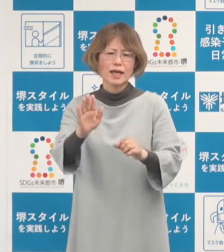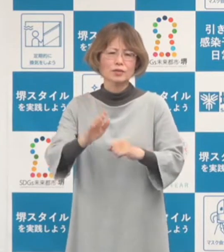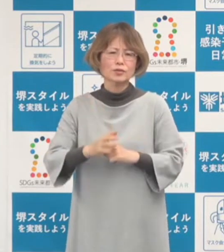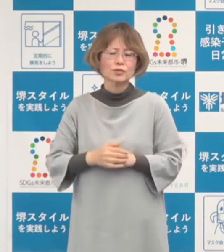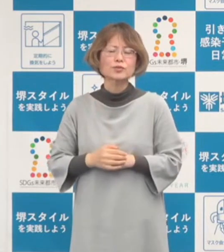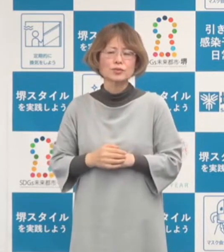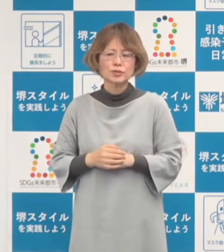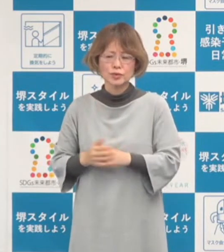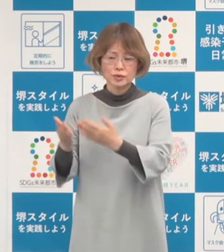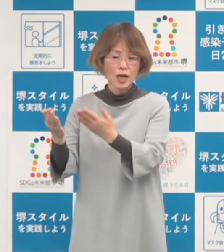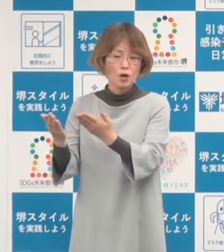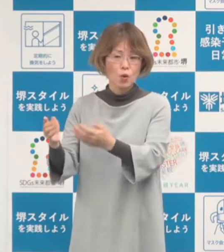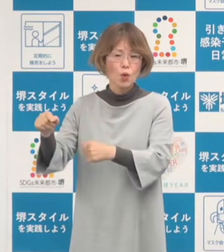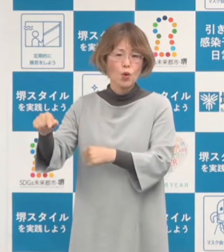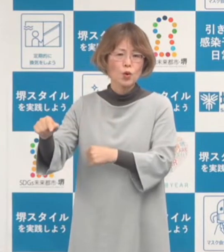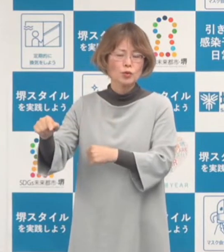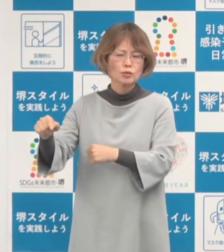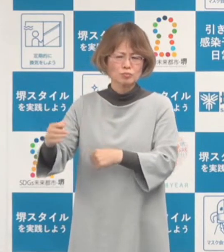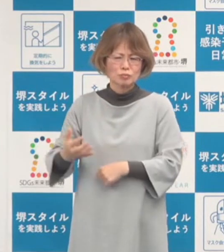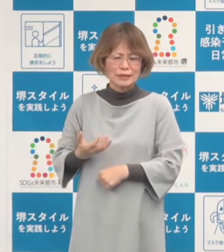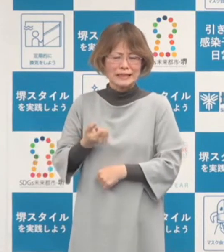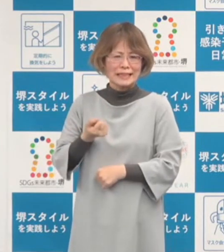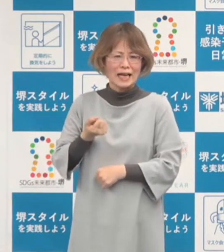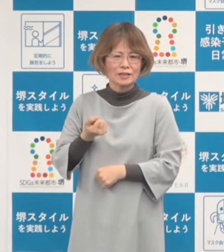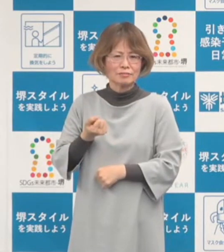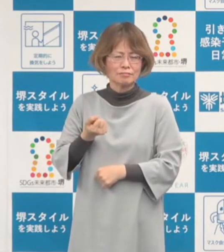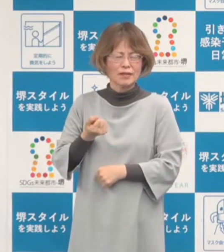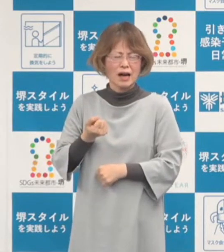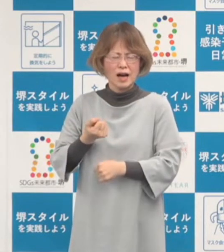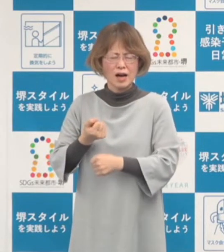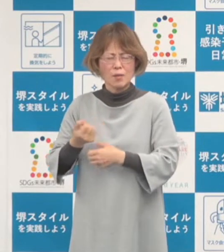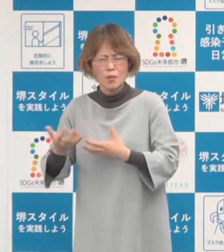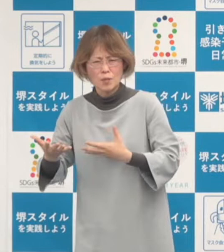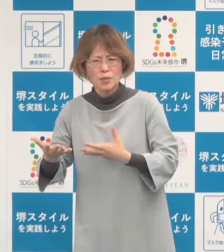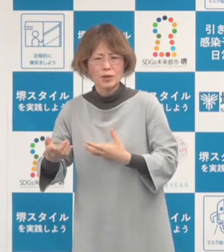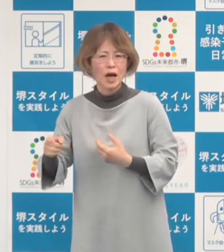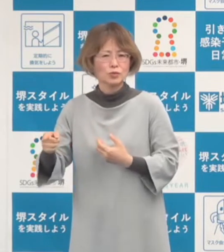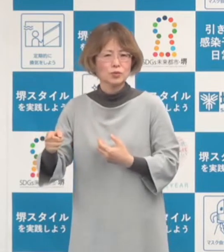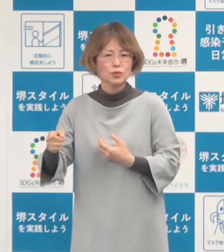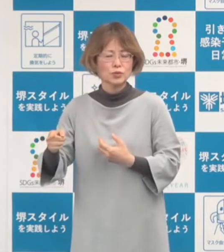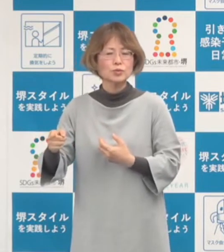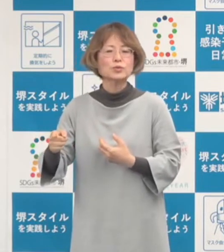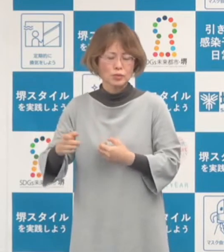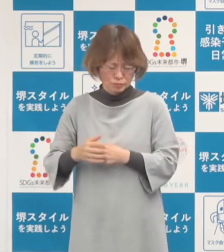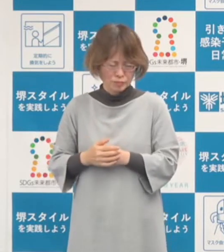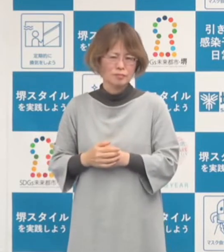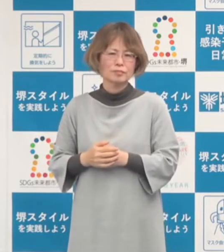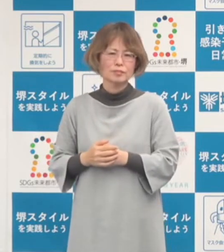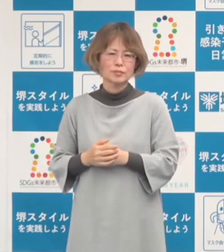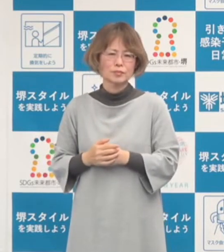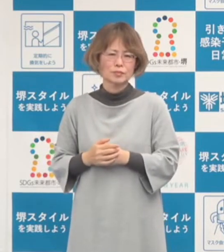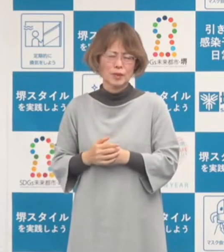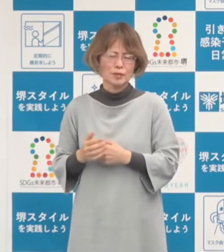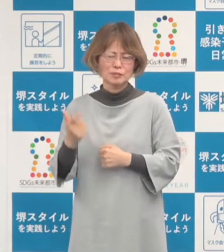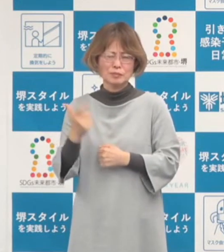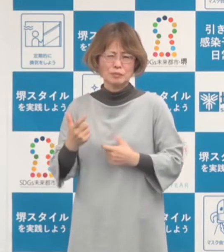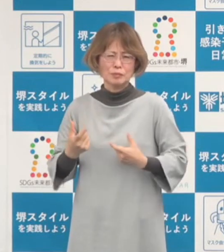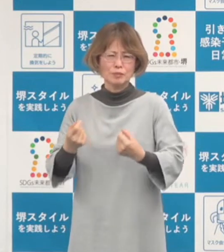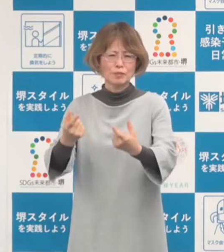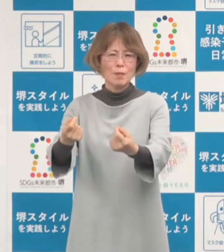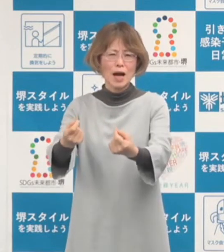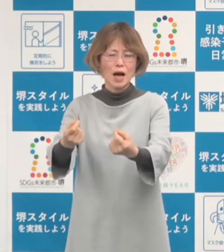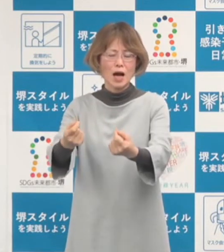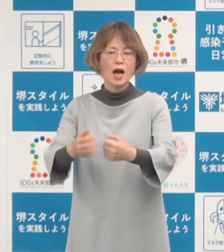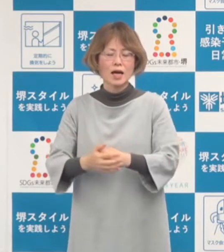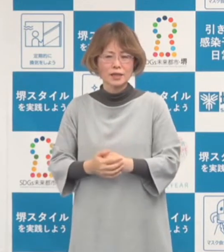学校との信頼関係がですね、少し損なわれてしまったような状況では、もう事態が硬直化してしまう傾向にありましたが、